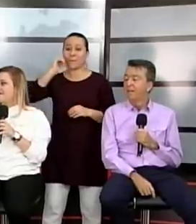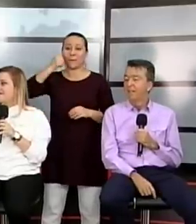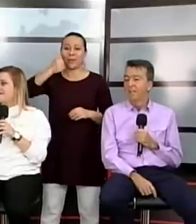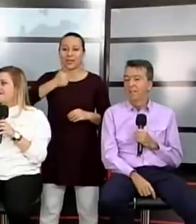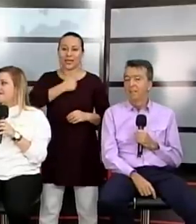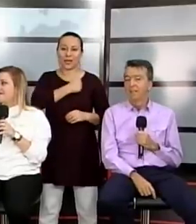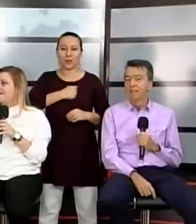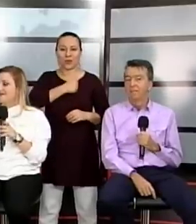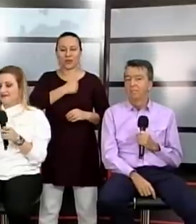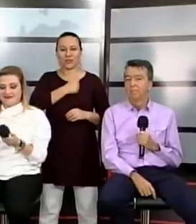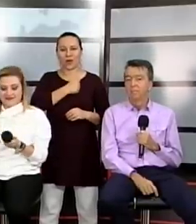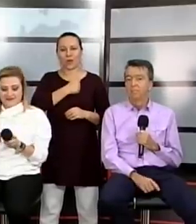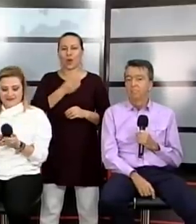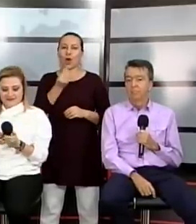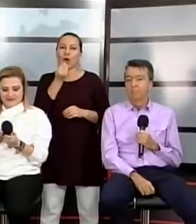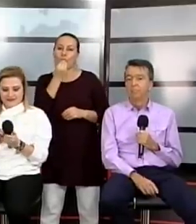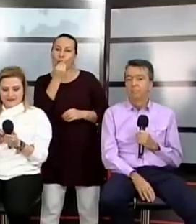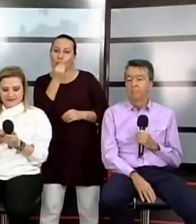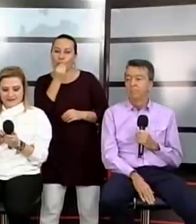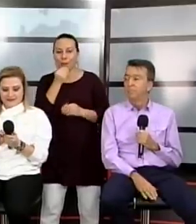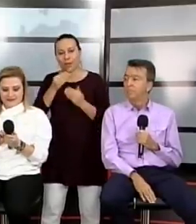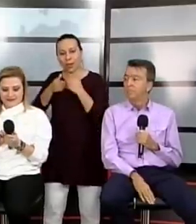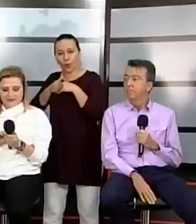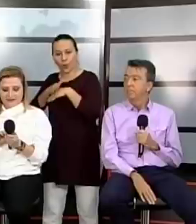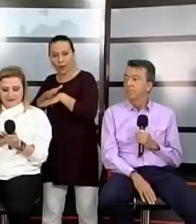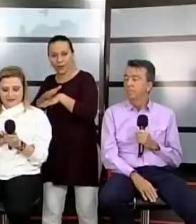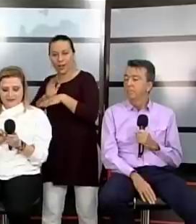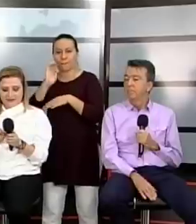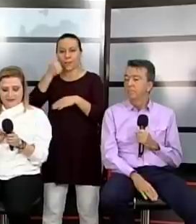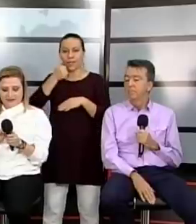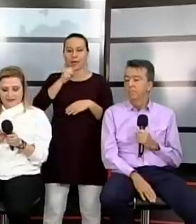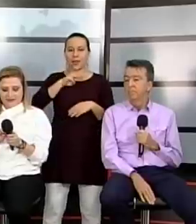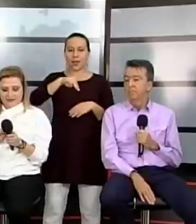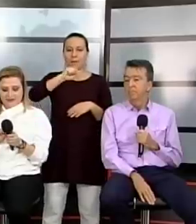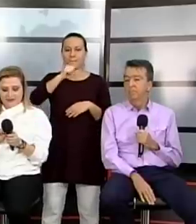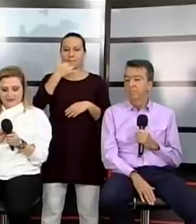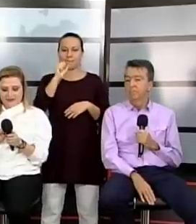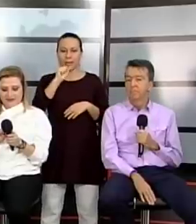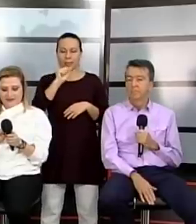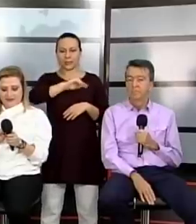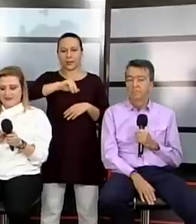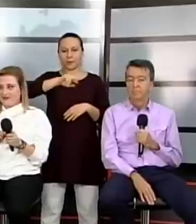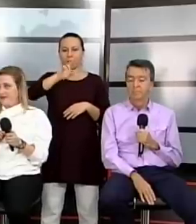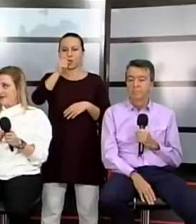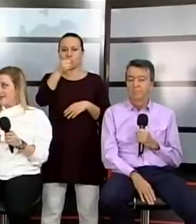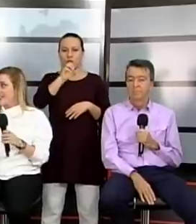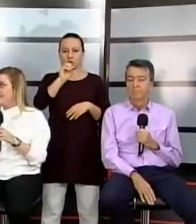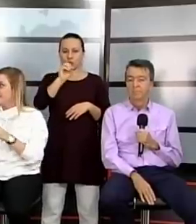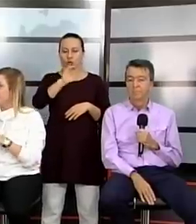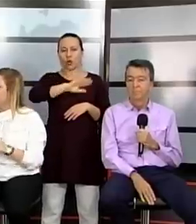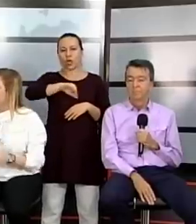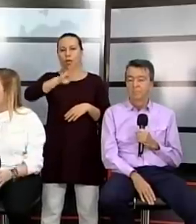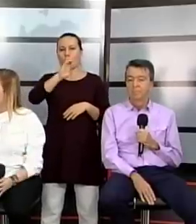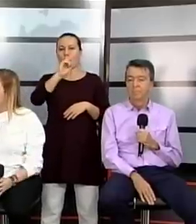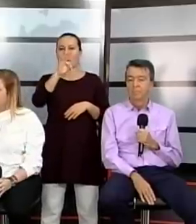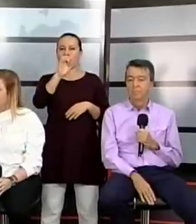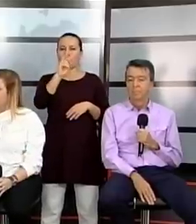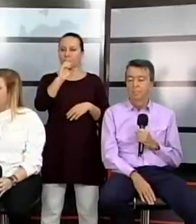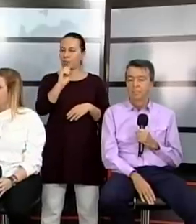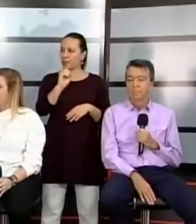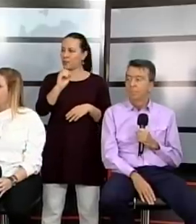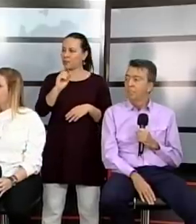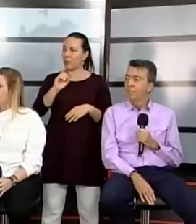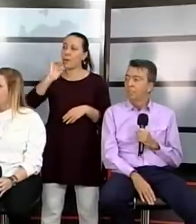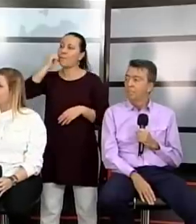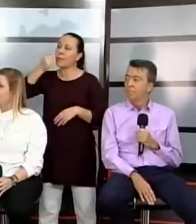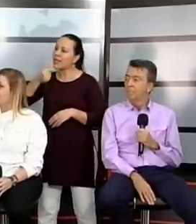que traigan lonchera. Mañana son Maya, Rosso y Botero. Con Botero. Carolina, ¿qué vamos a hacer en si Pereira? Si yo digo